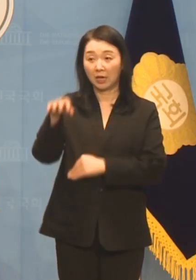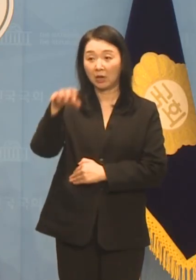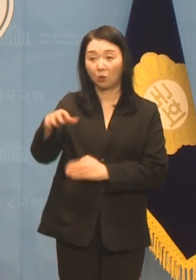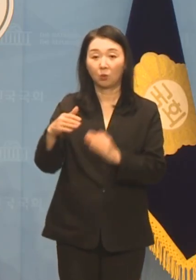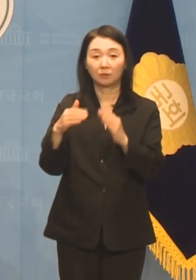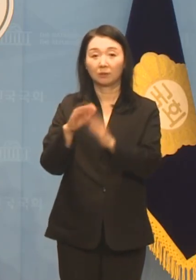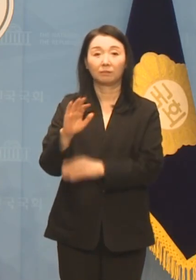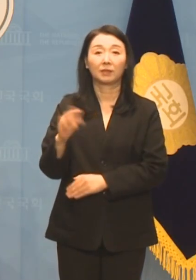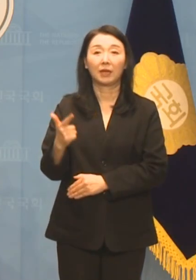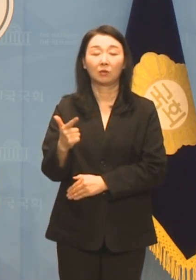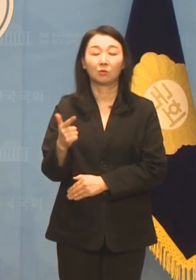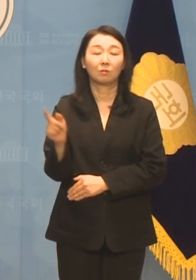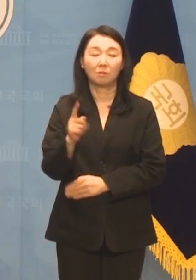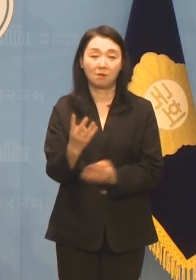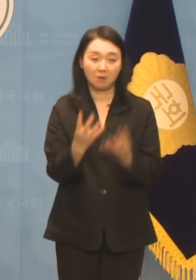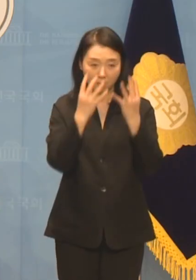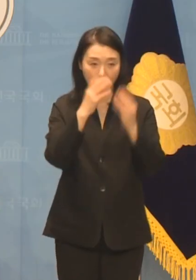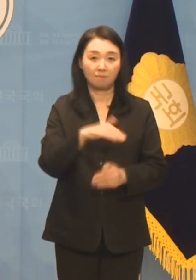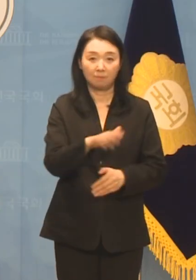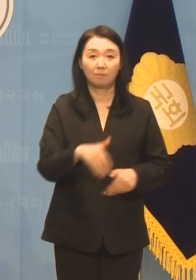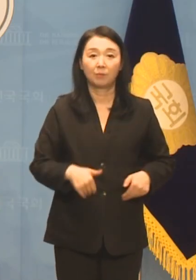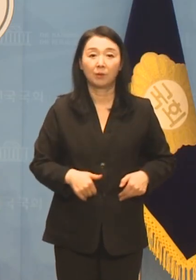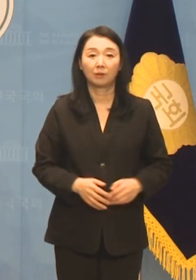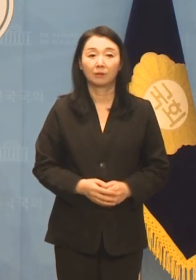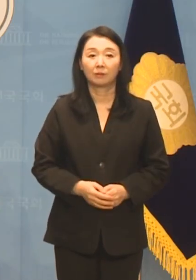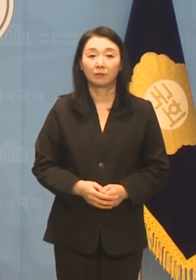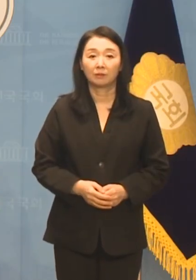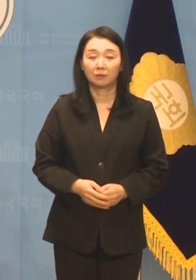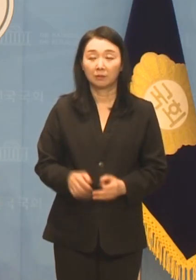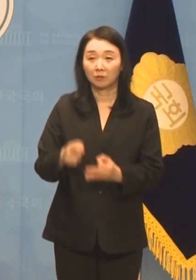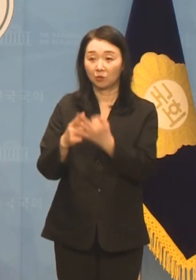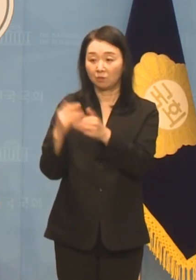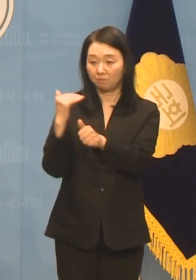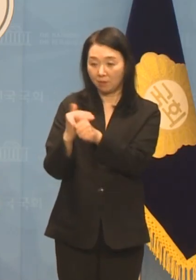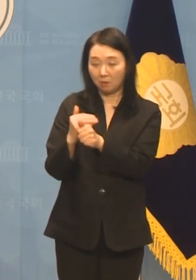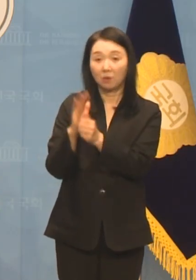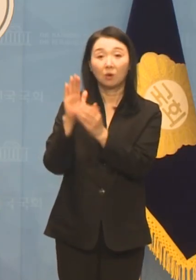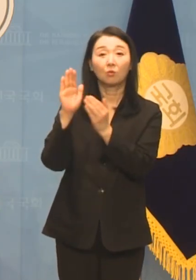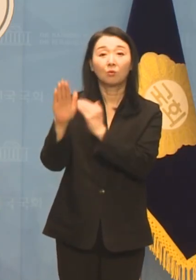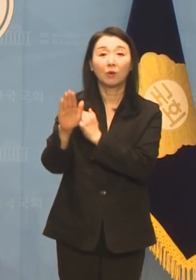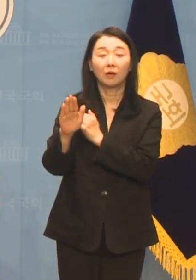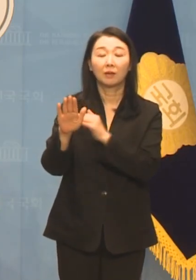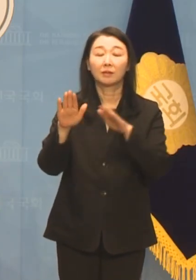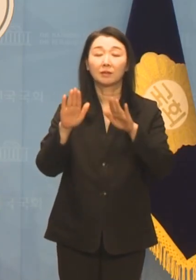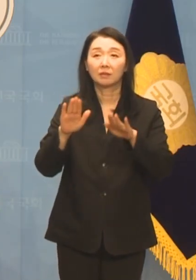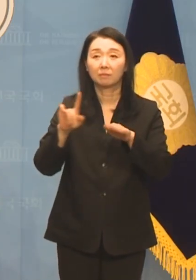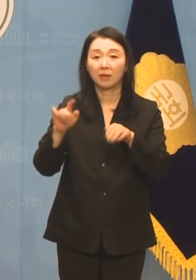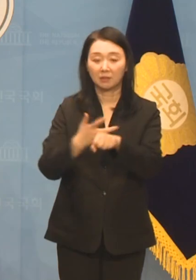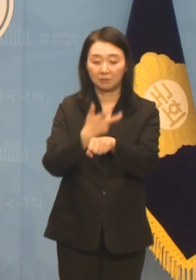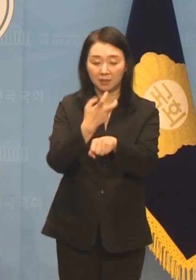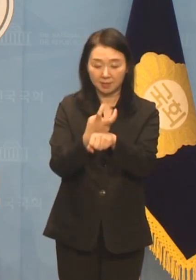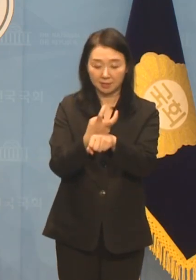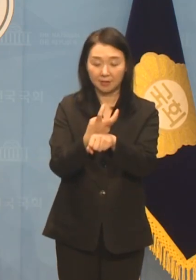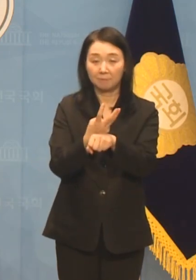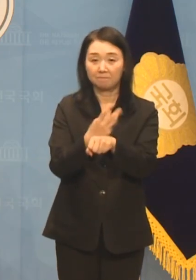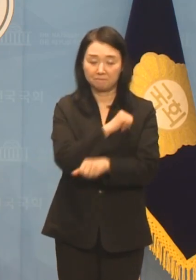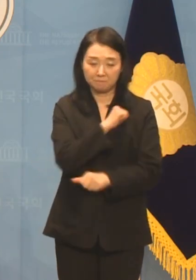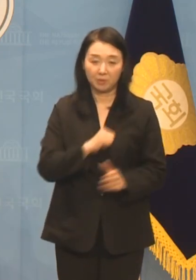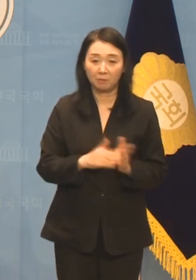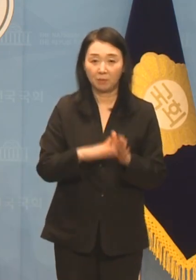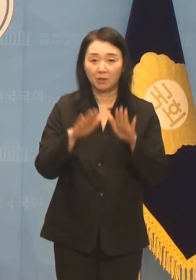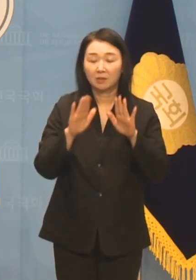사저가 아니라 감옥입니다. 윤석열이 파면된 이후 173시간을 버티다가